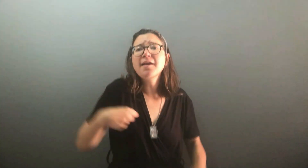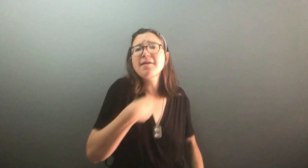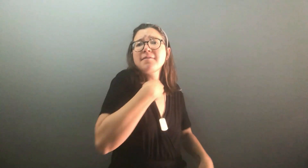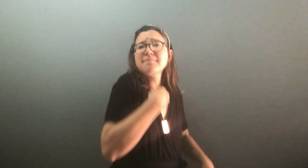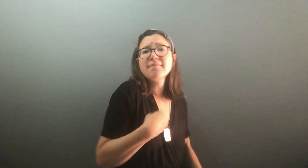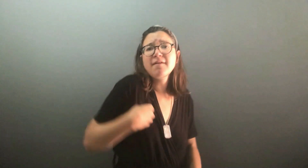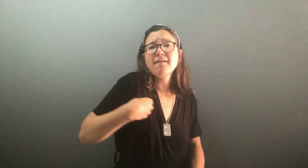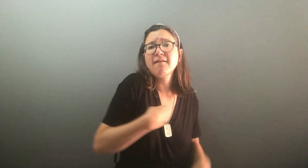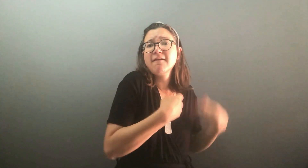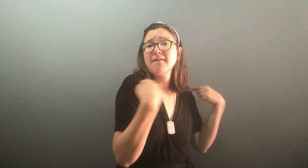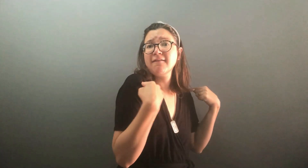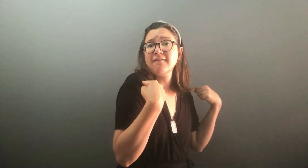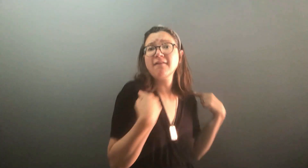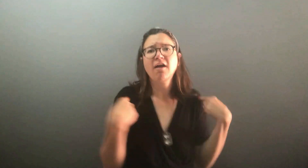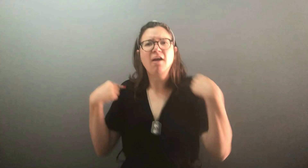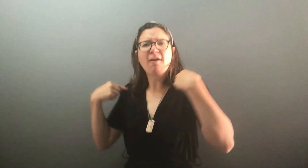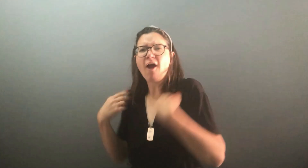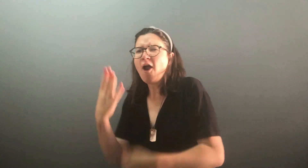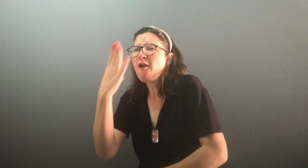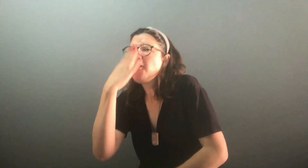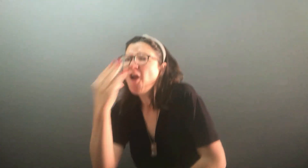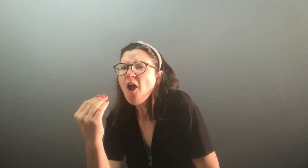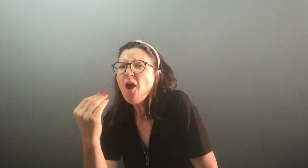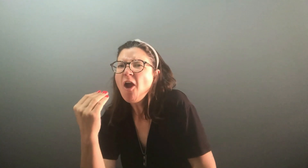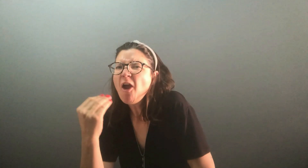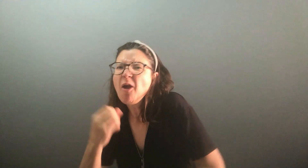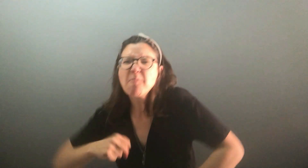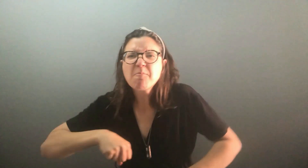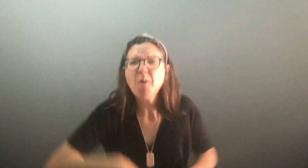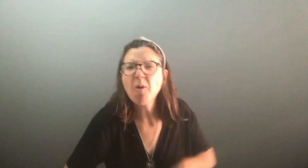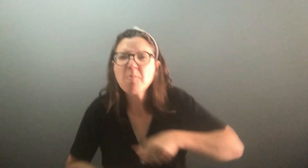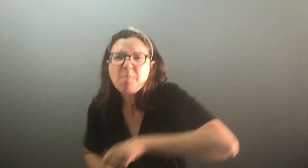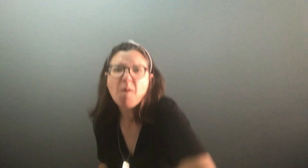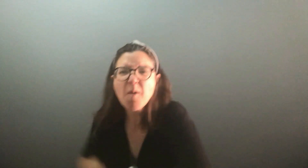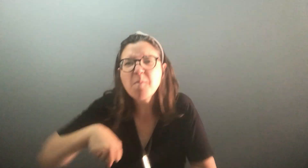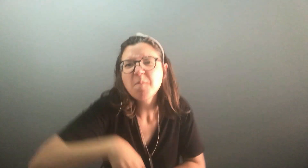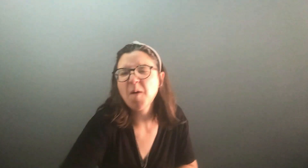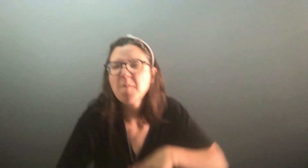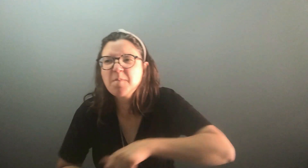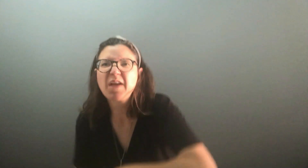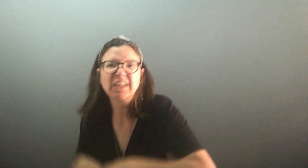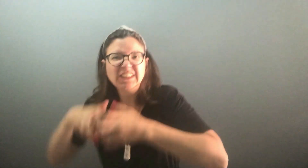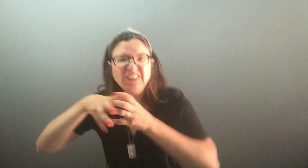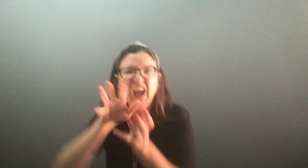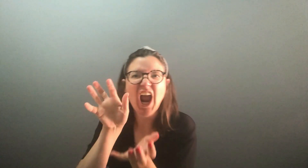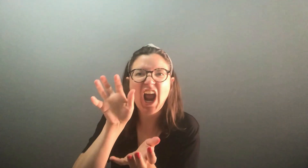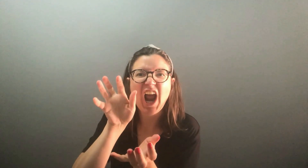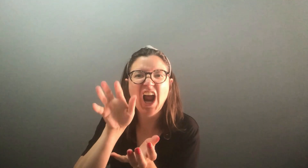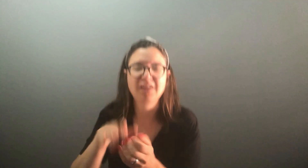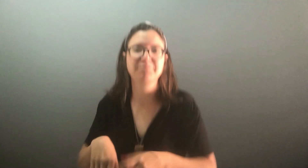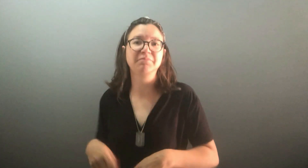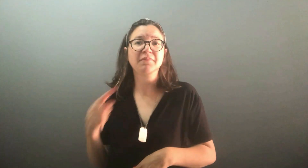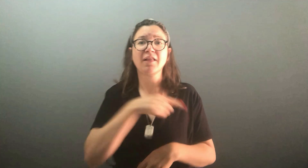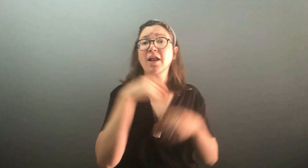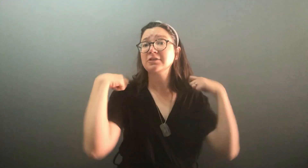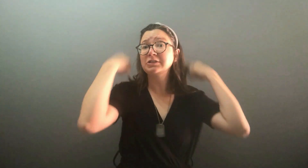esse movimento. Por exemplo, o Chapeuzinho Vermelho, o Lobo Mau. Eu preciso ser o Lobo Mau. Se a Chapeuzinho